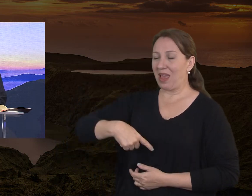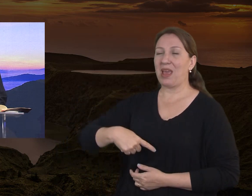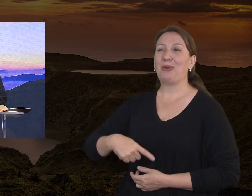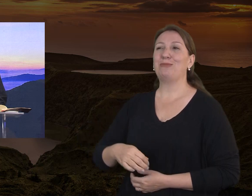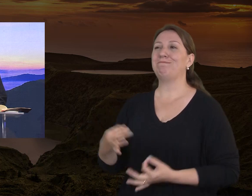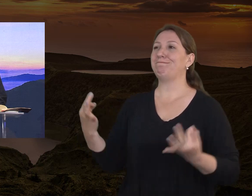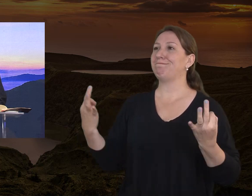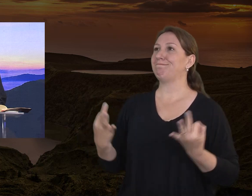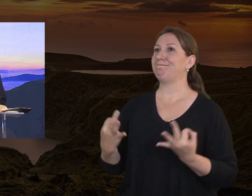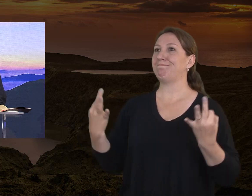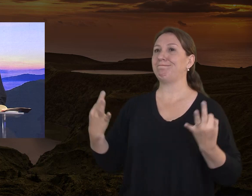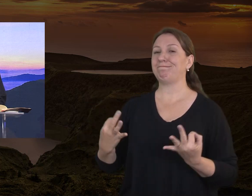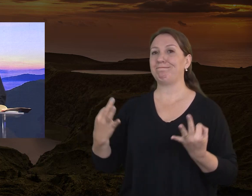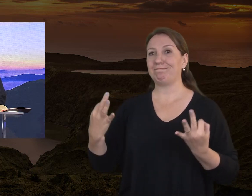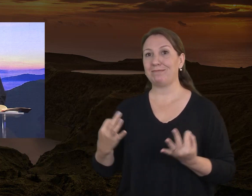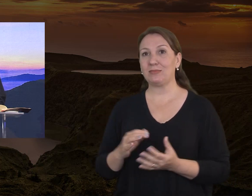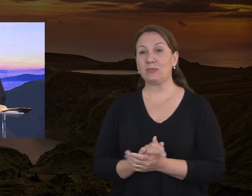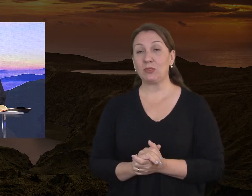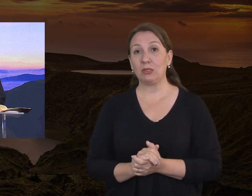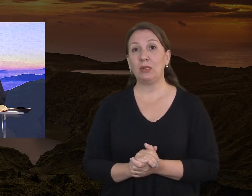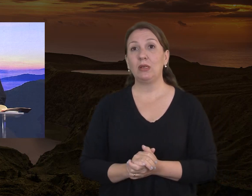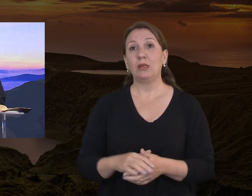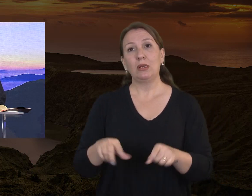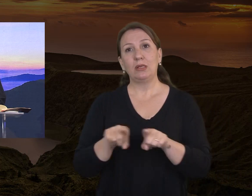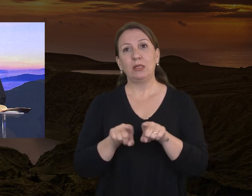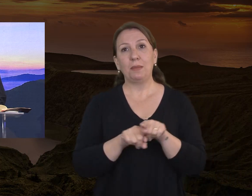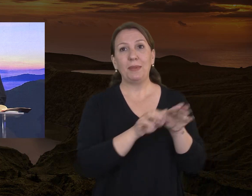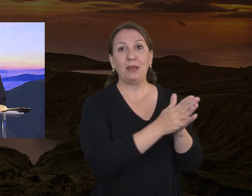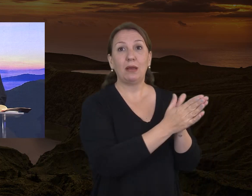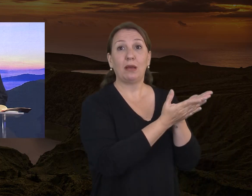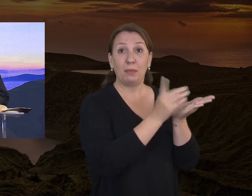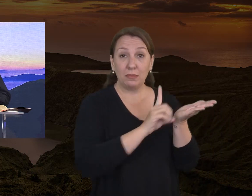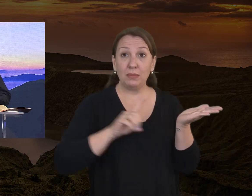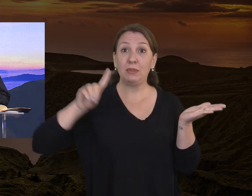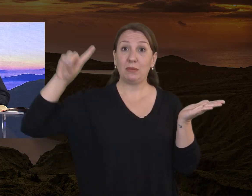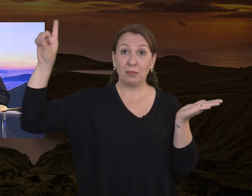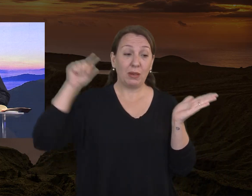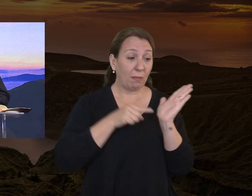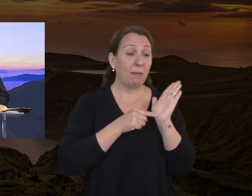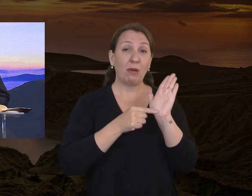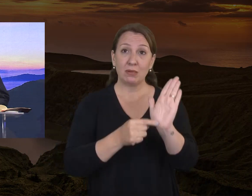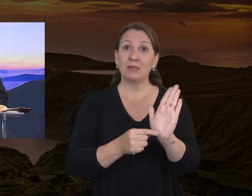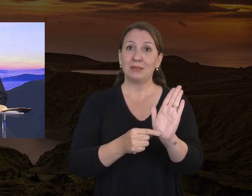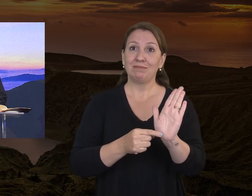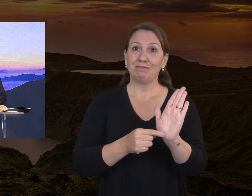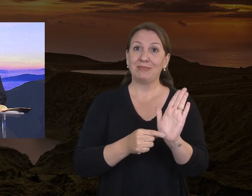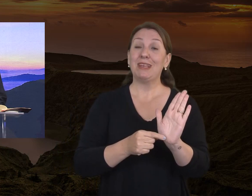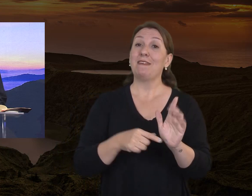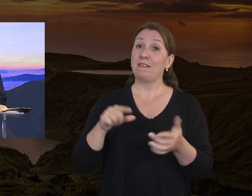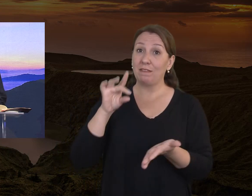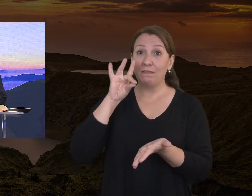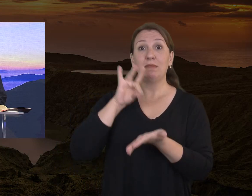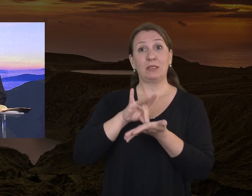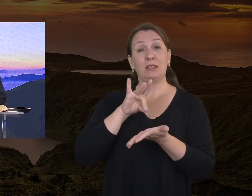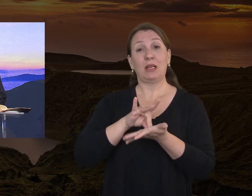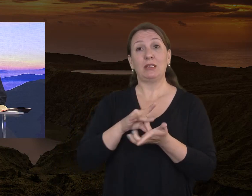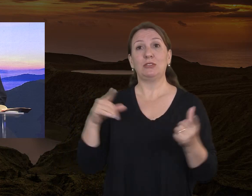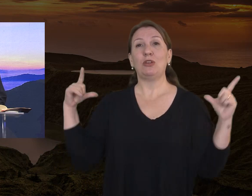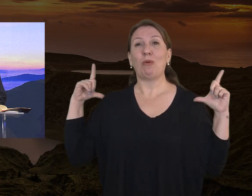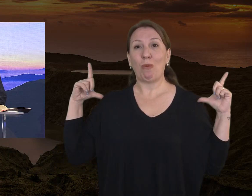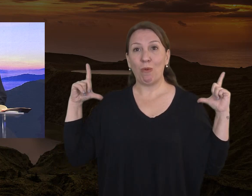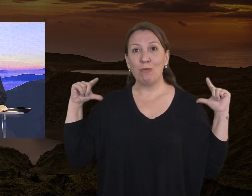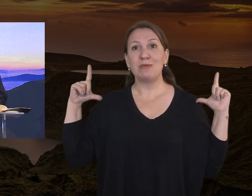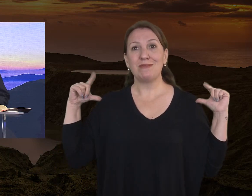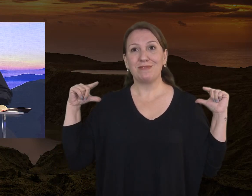A própria Escritura descreve ele como o modelo da perfeição. Ele